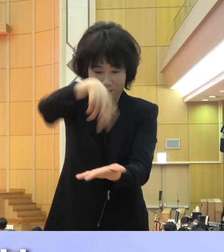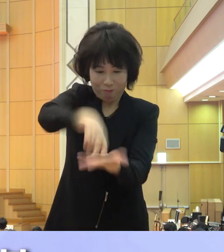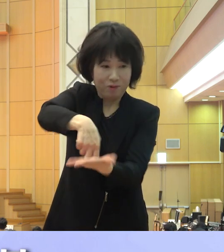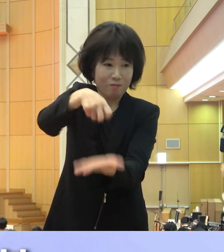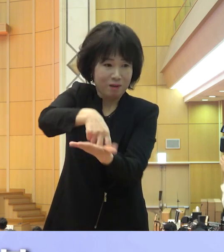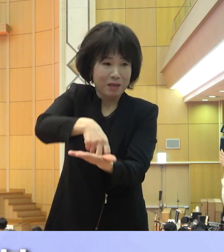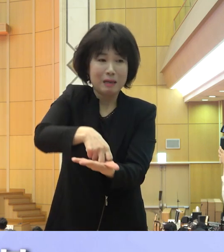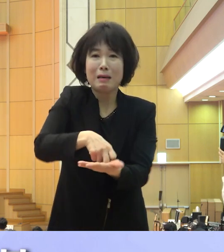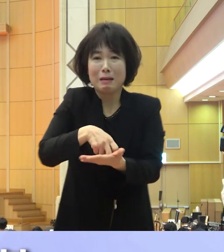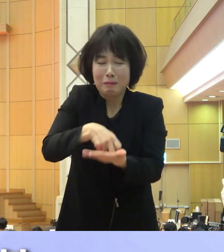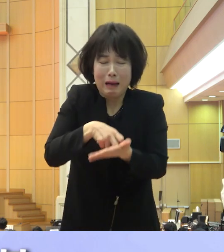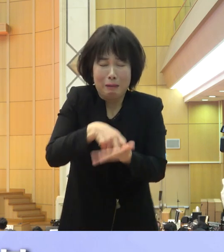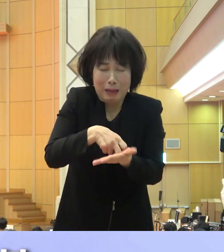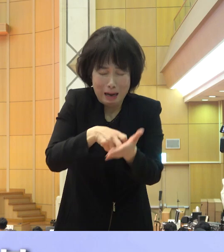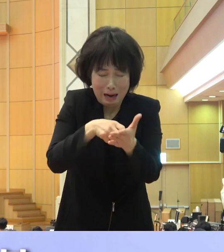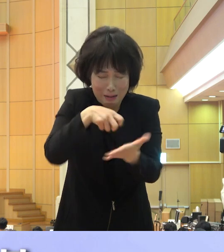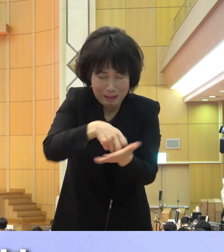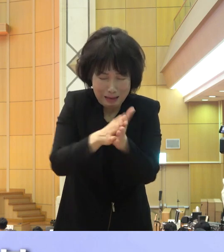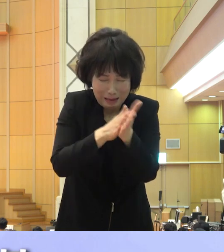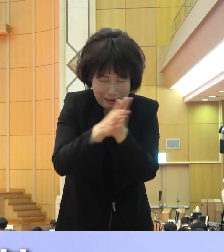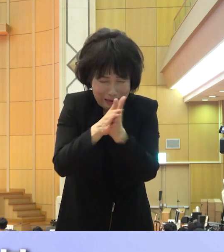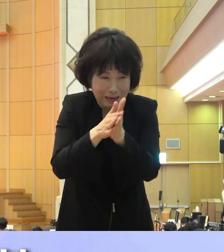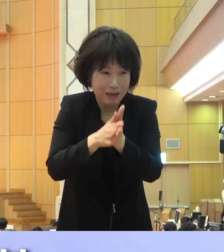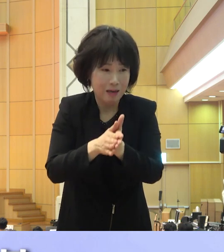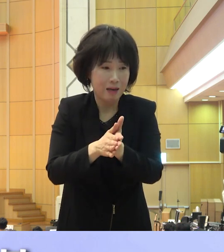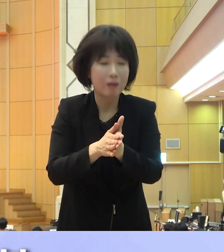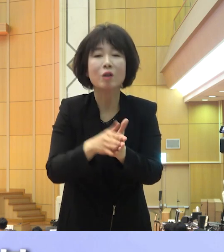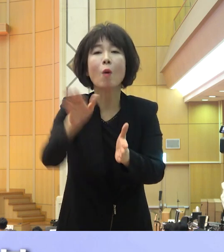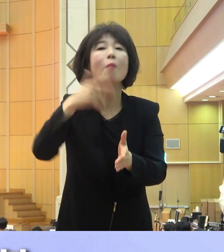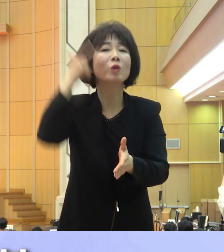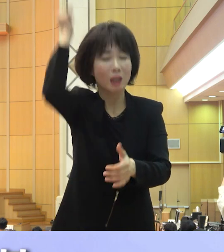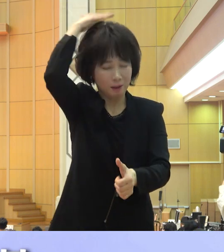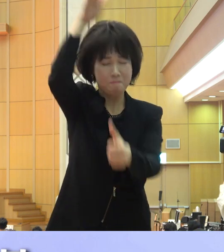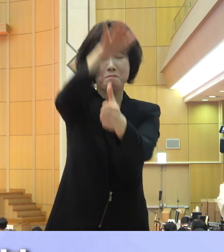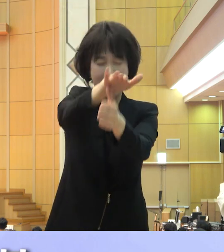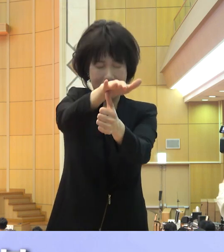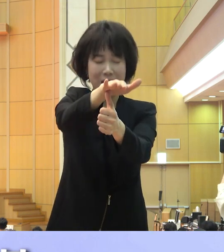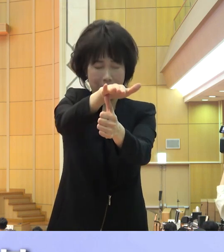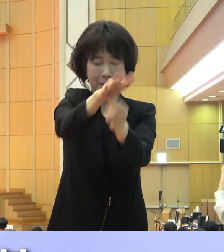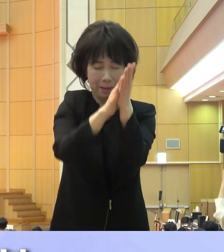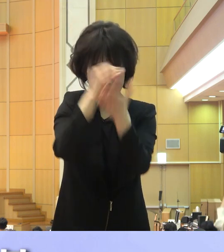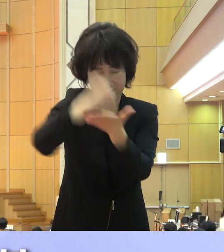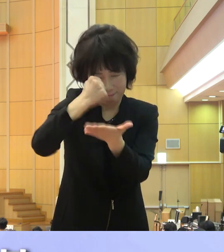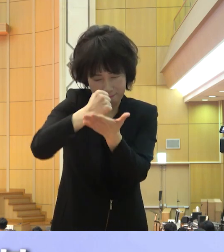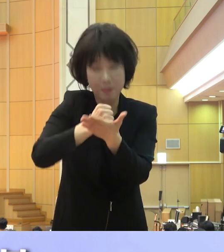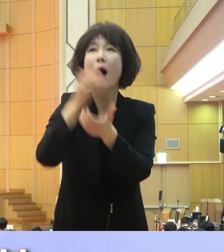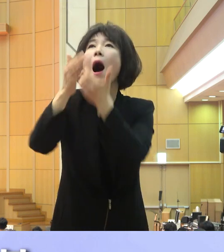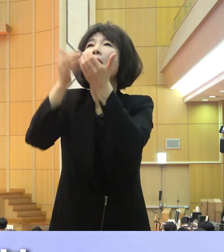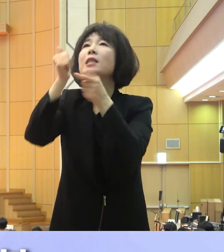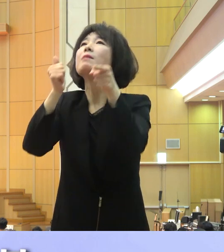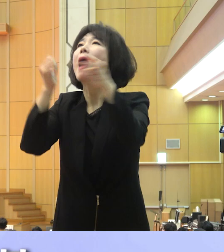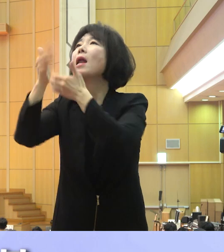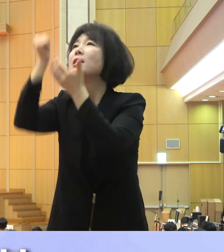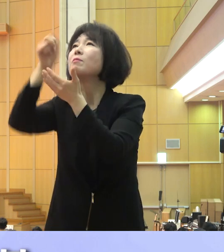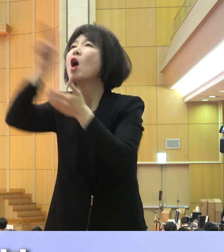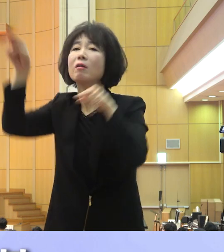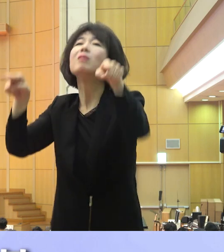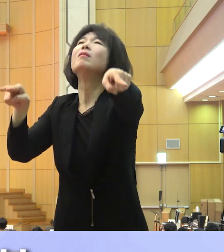꿇고 막 그래 머리에 손을 얹고 기도해서 하나님, 이러이러한데